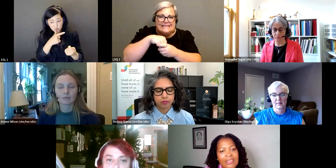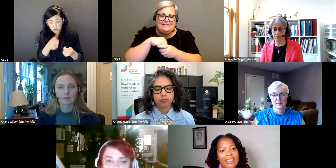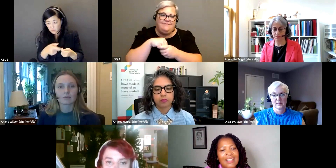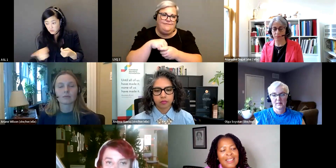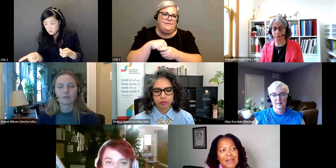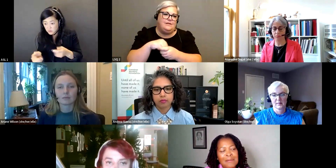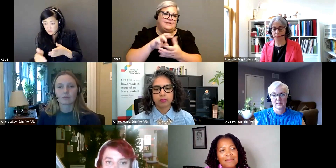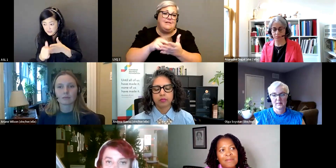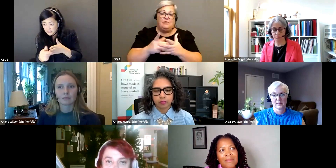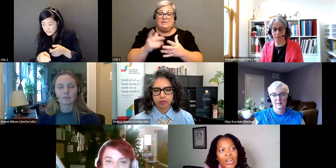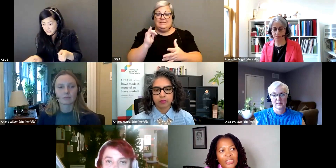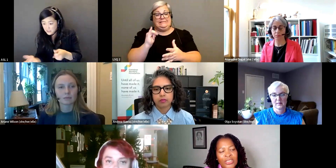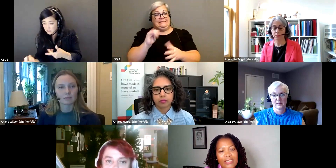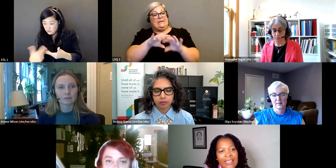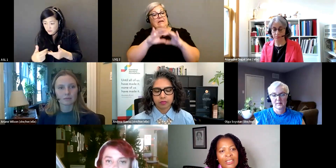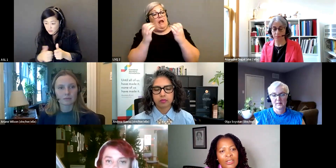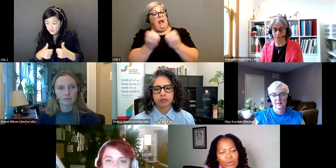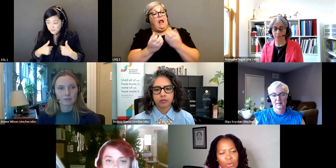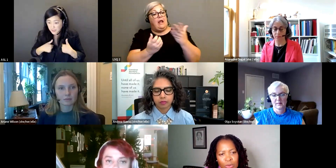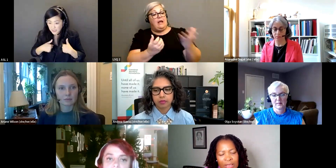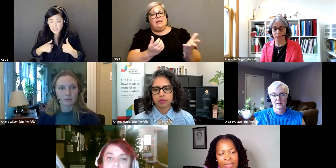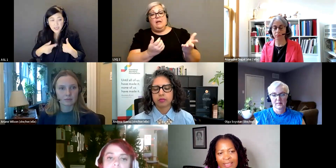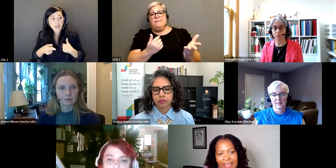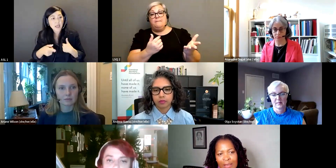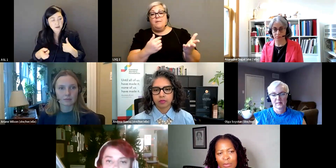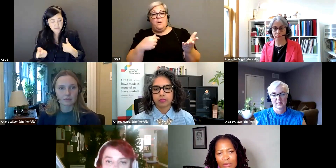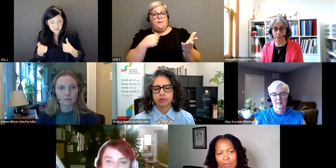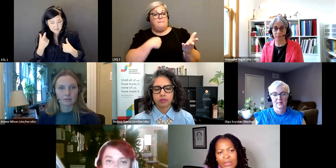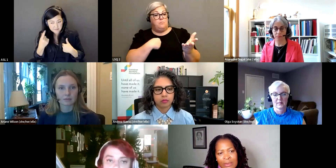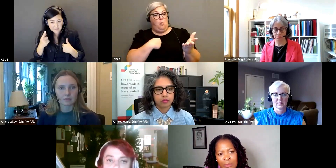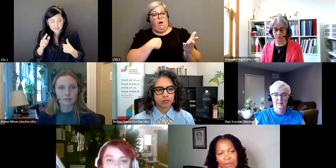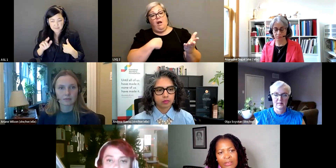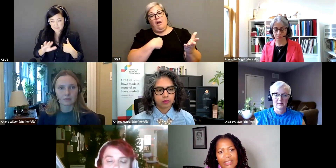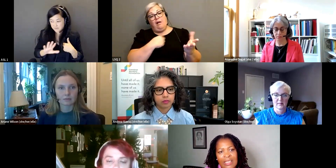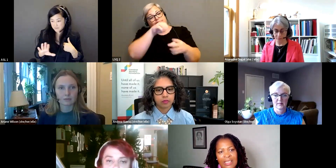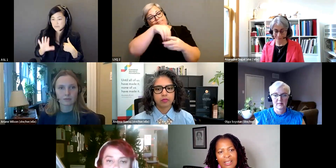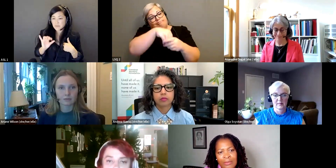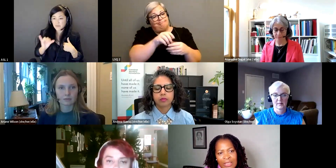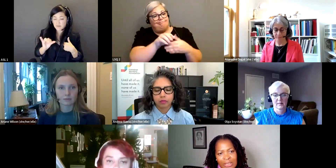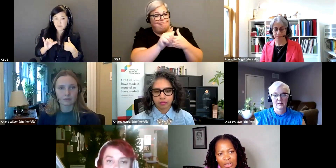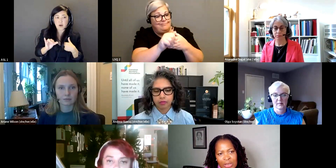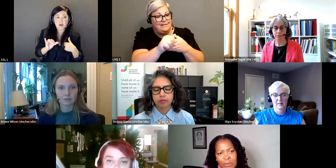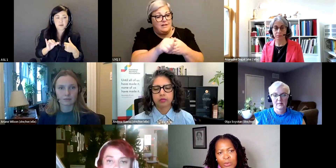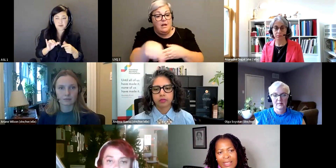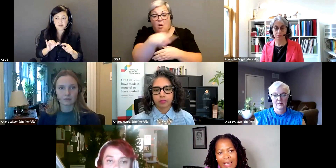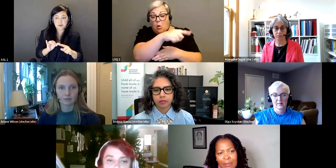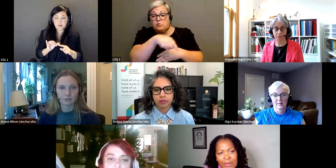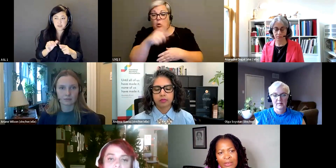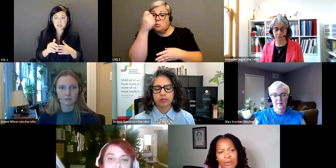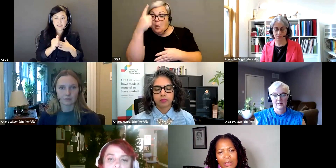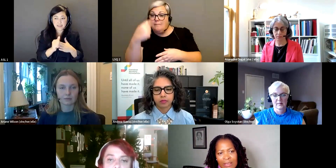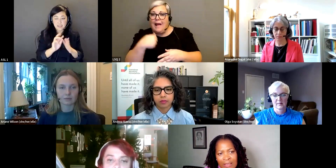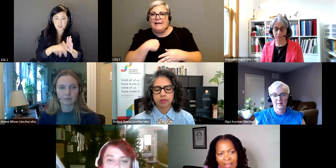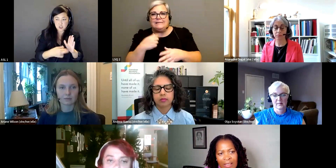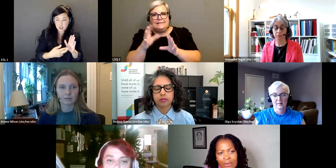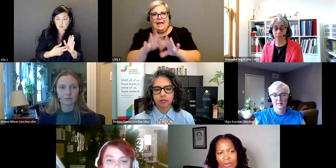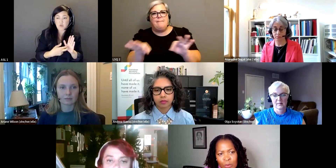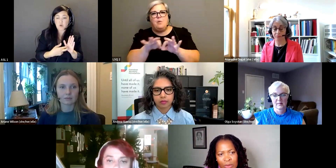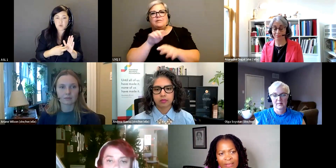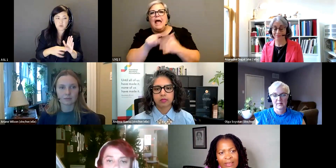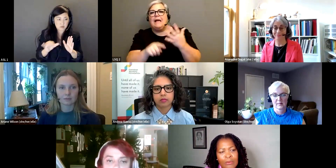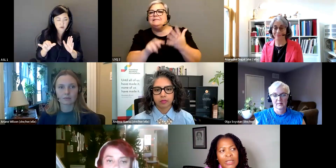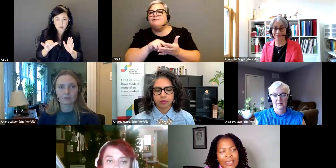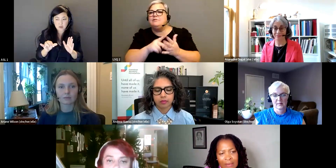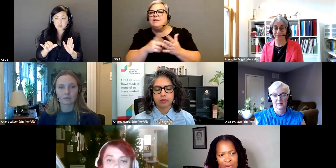que l'équipe avec laquelle je mène, avec laquelle je lead, comprenne ces principes importants du